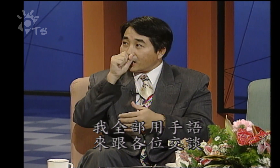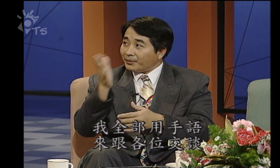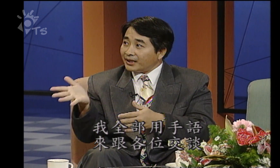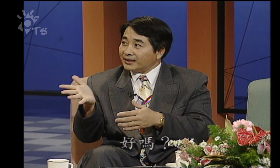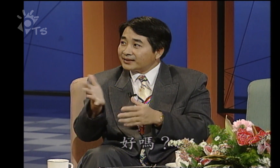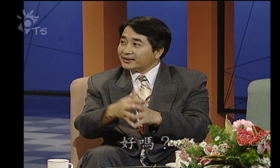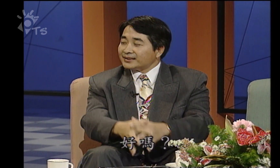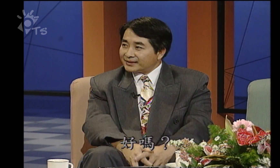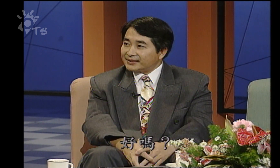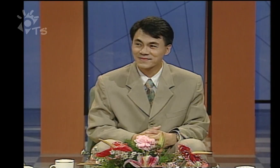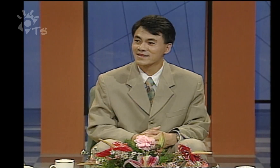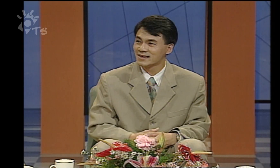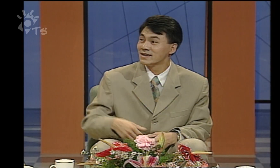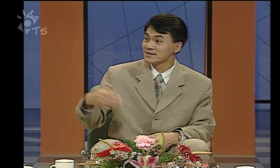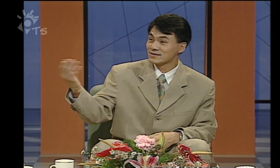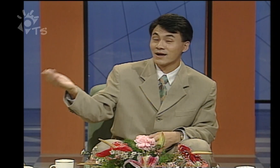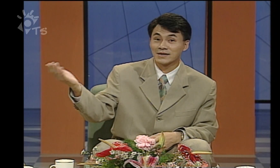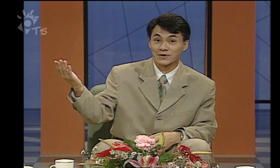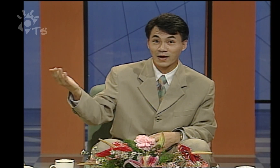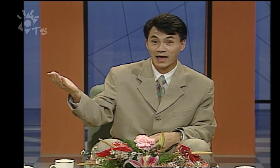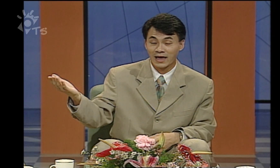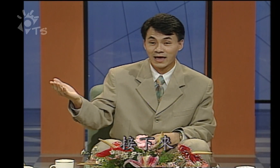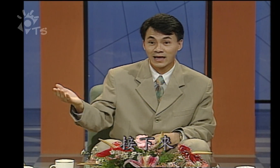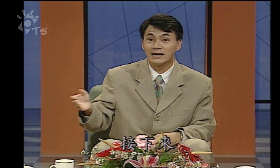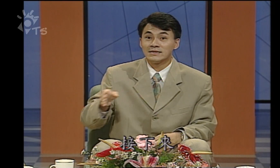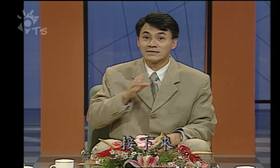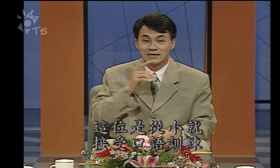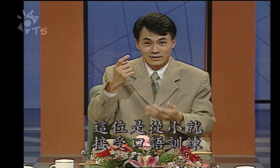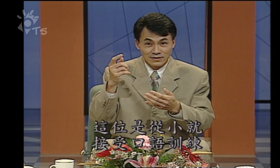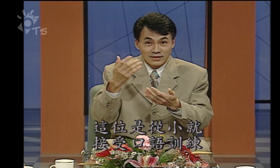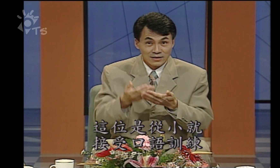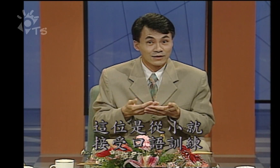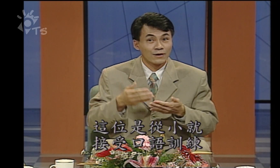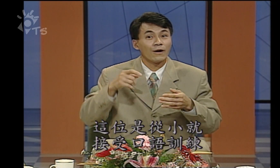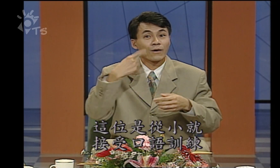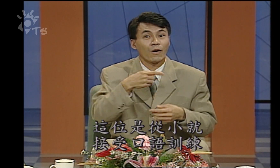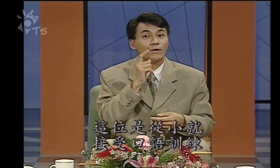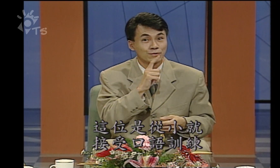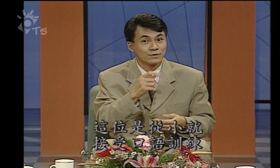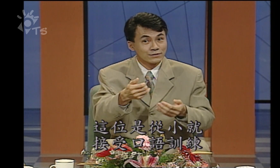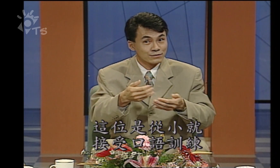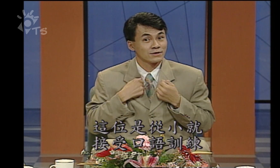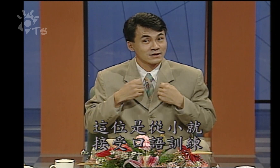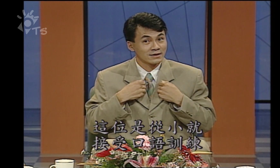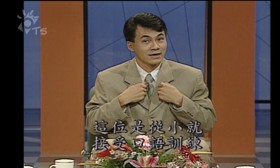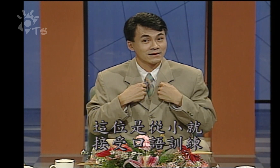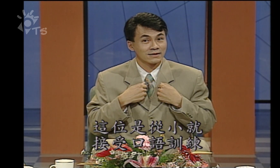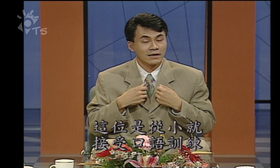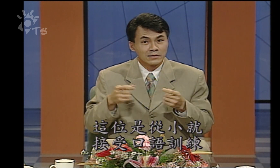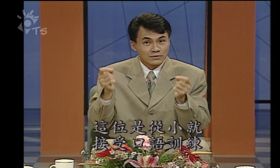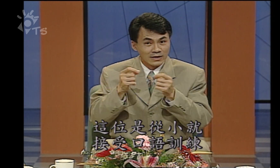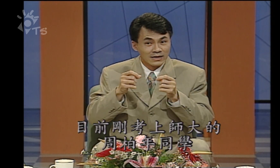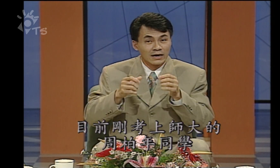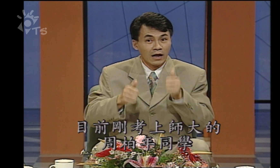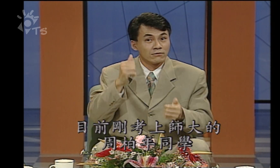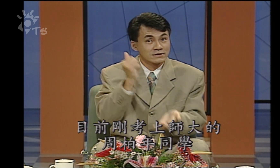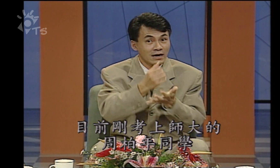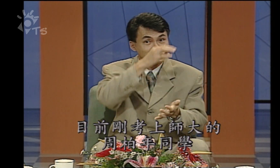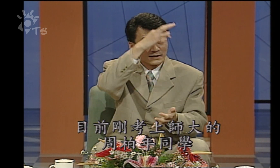吗？ 好的，接下来呢，这位是从小就接受口语训练，目前刚考上师